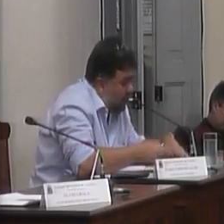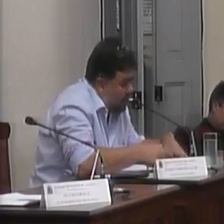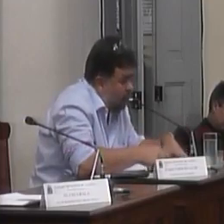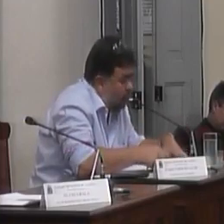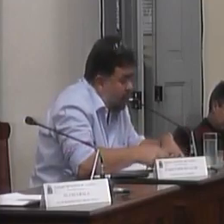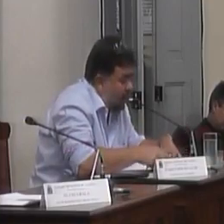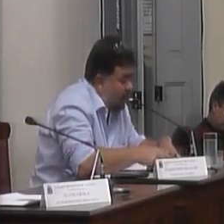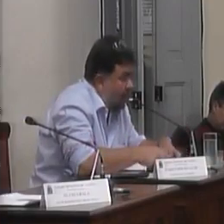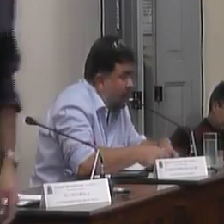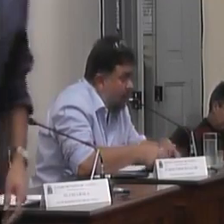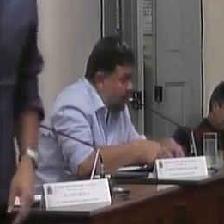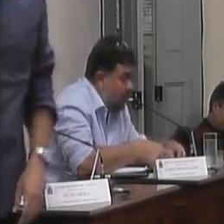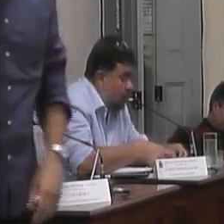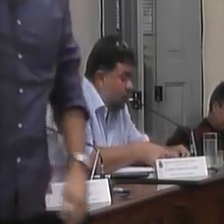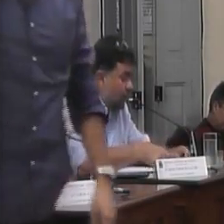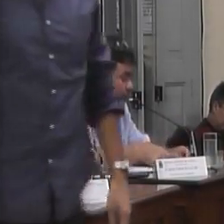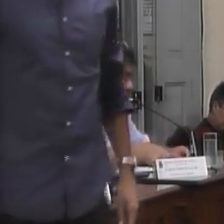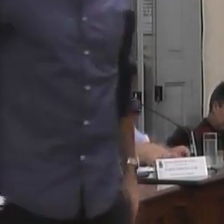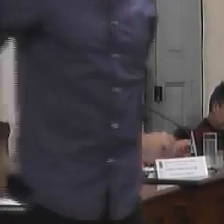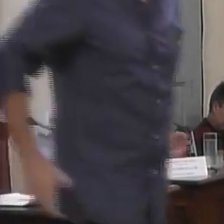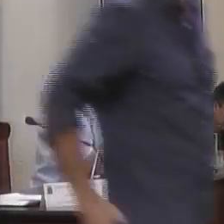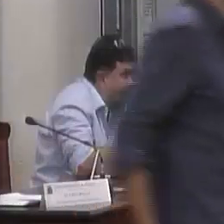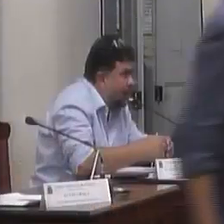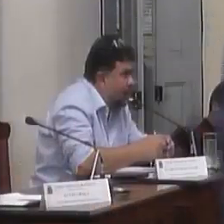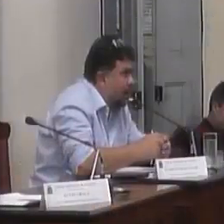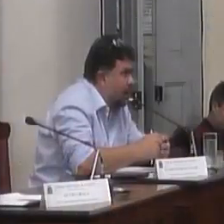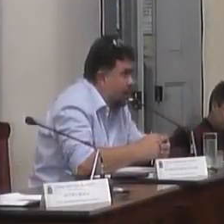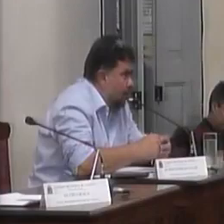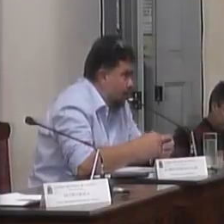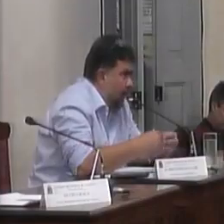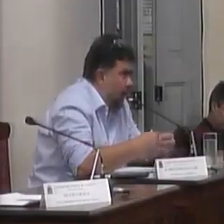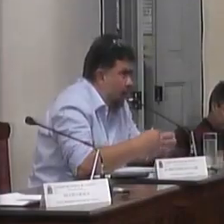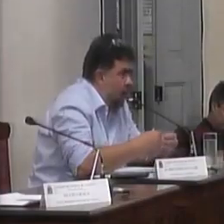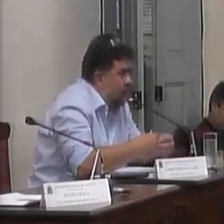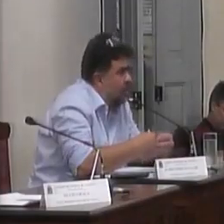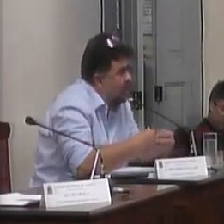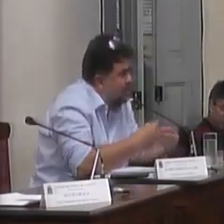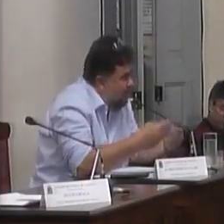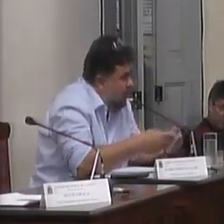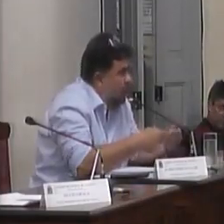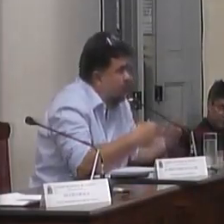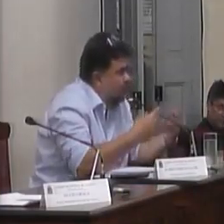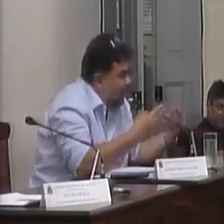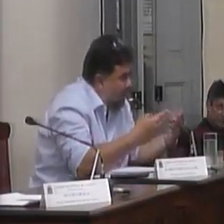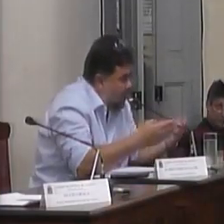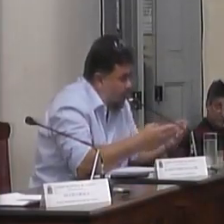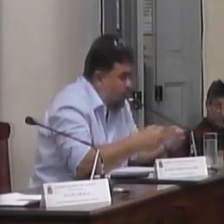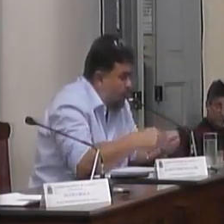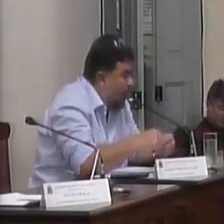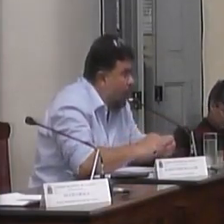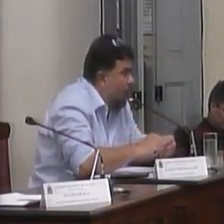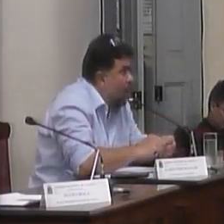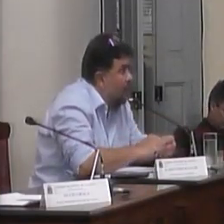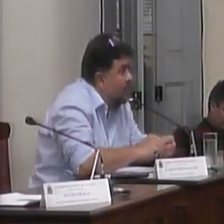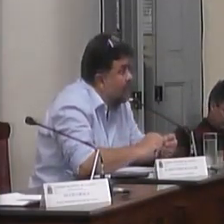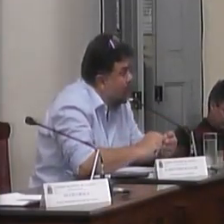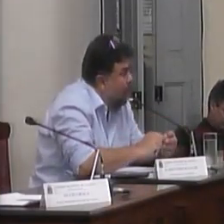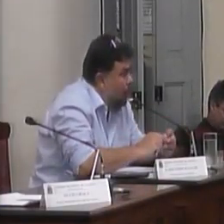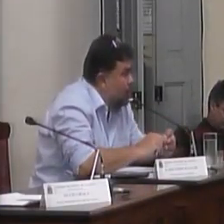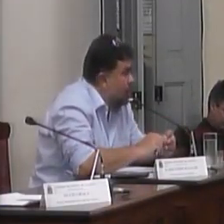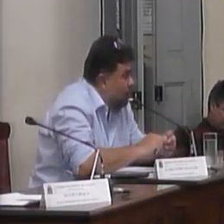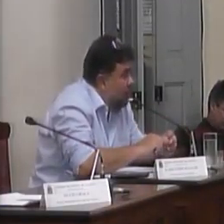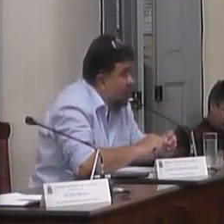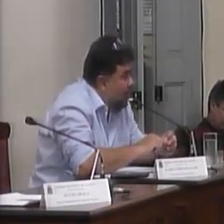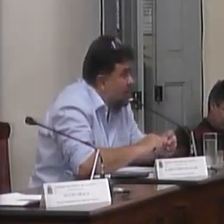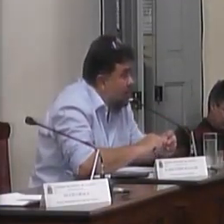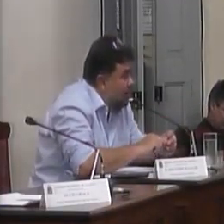Eu conversando com a secretária Denise, isso já foi solicitado, né, para que houvesse licitação, para se contratasse o profissional, mas até